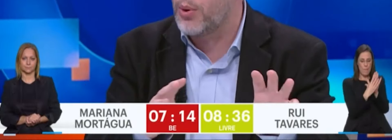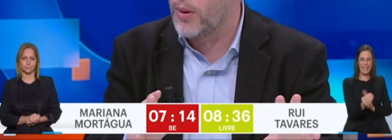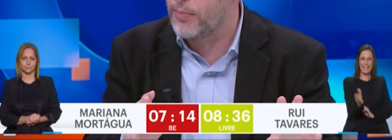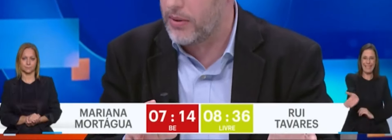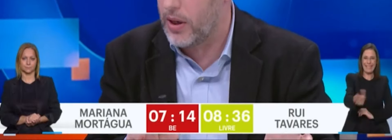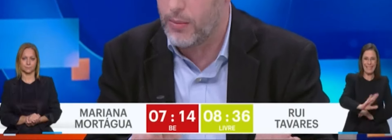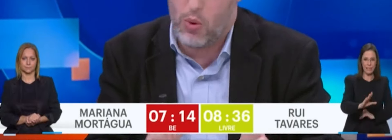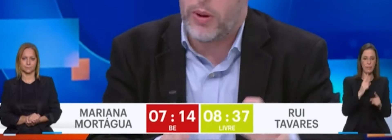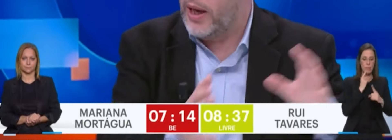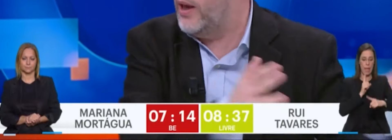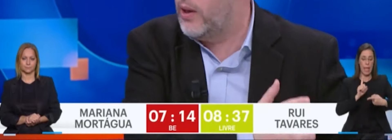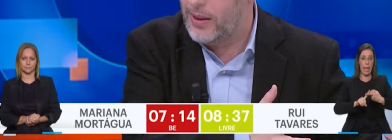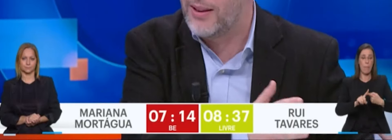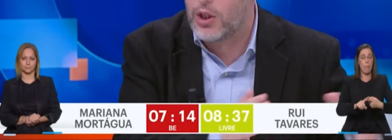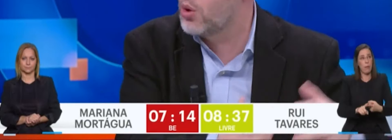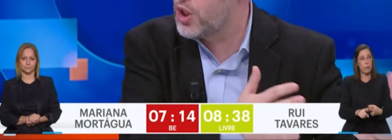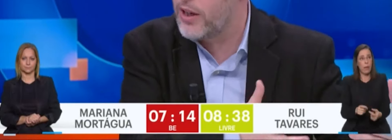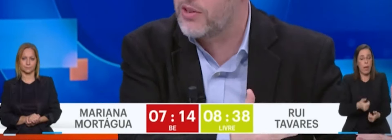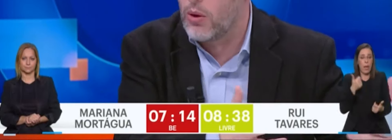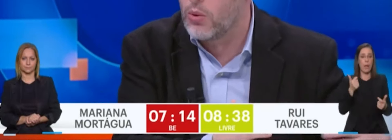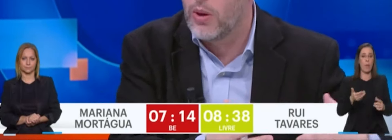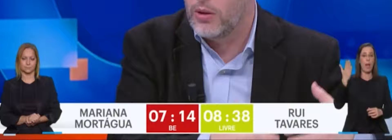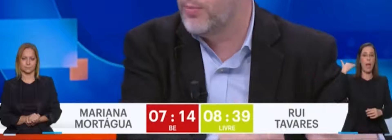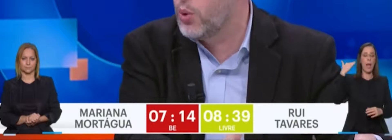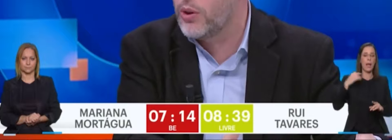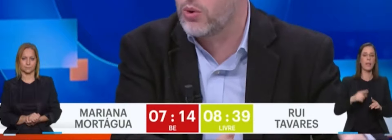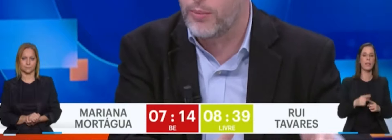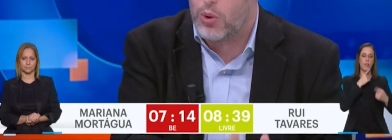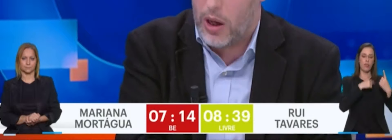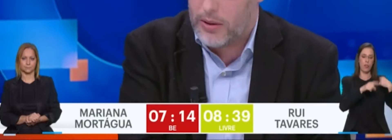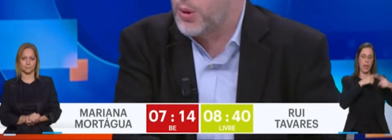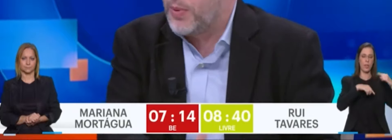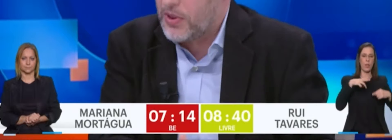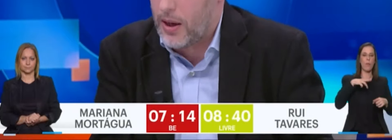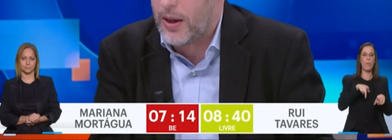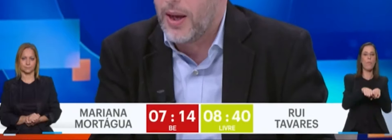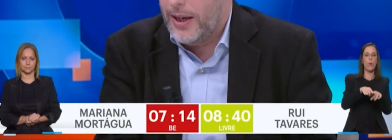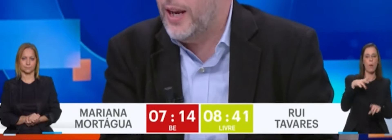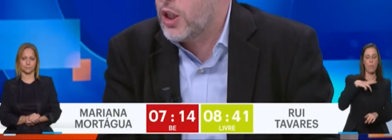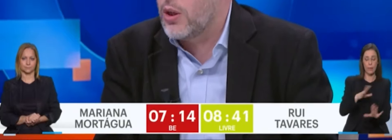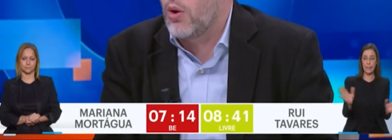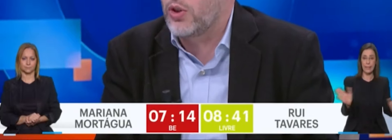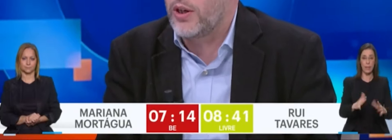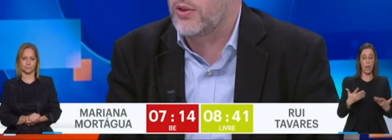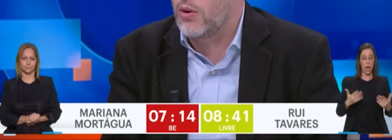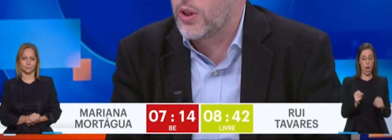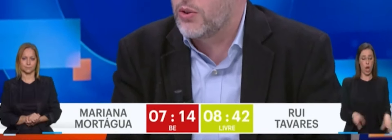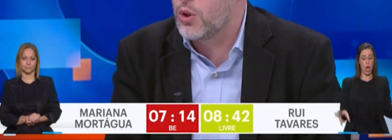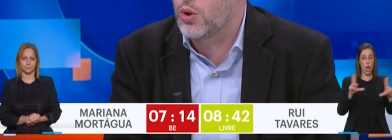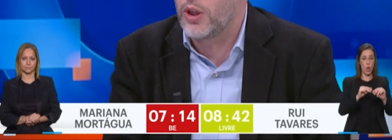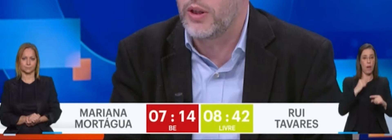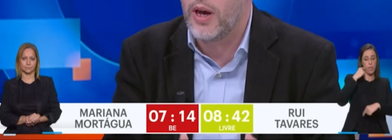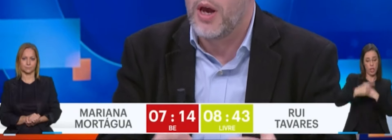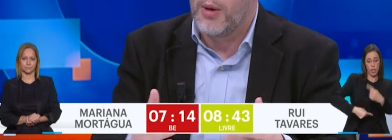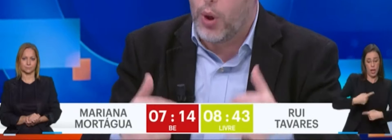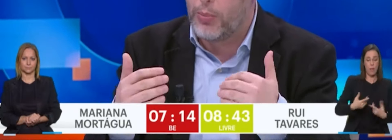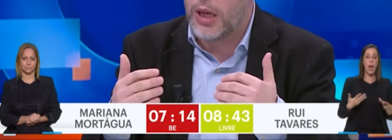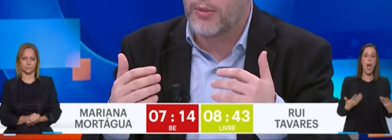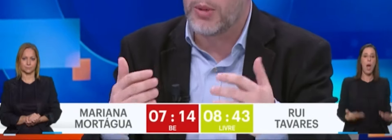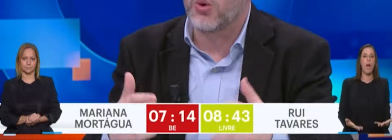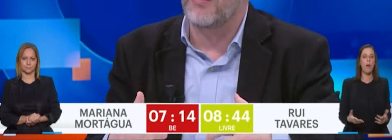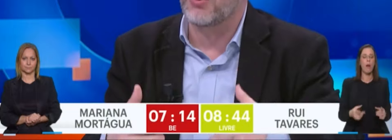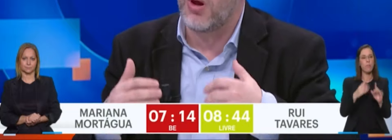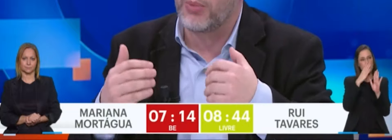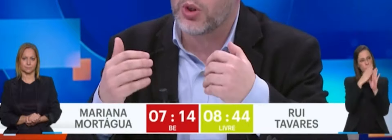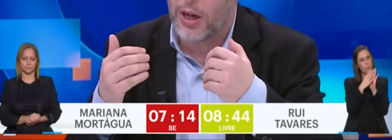que jogar para o empate era bom é da anterior geração de políticos em Portugal e temos que passar nesta nova geração que existe hoje em dia para um